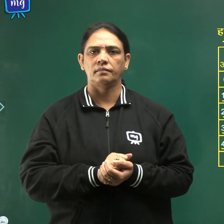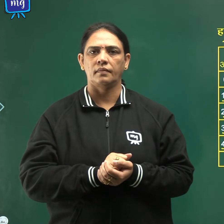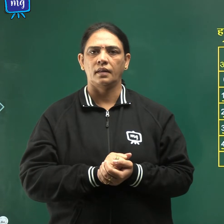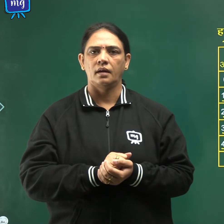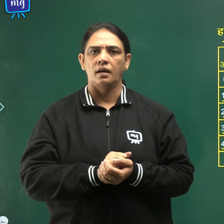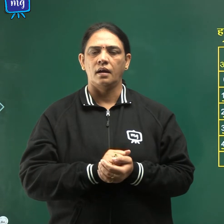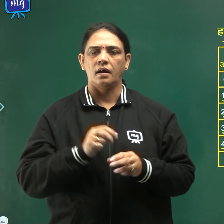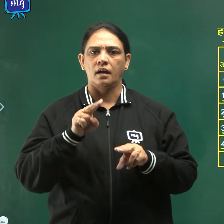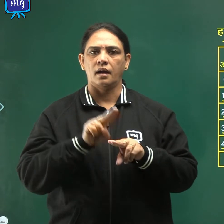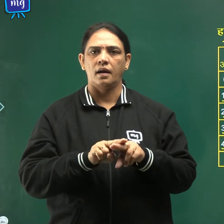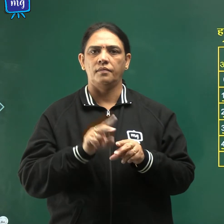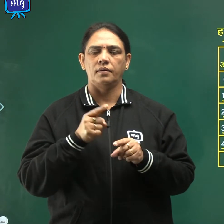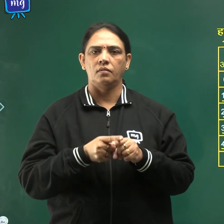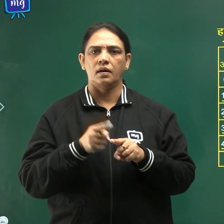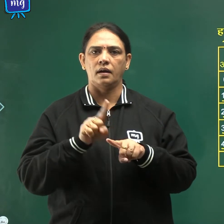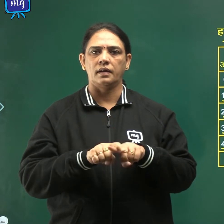f गुणा x